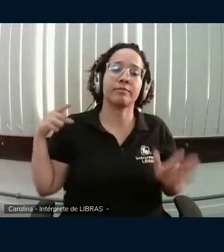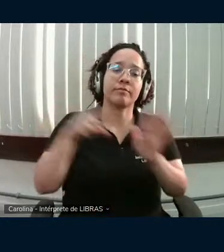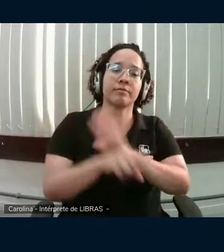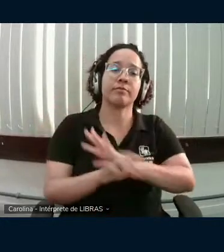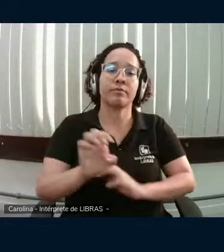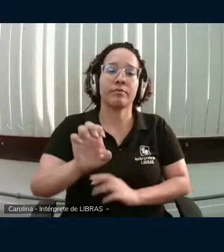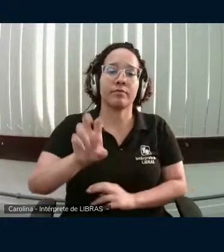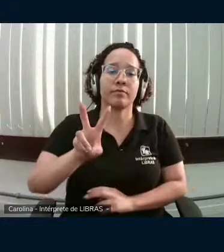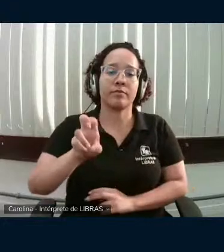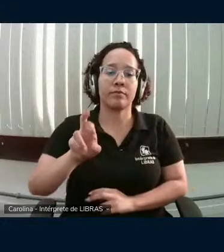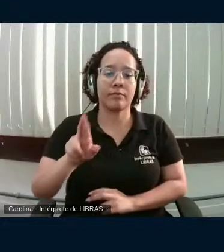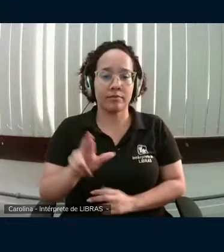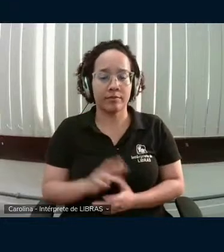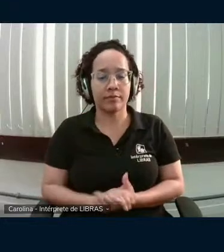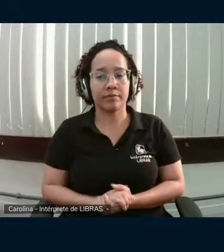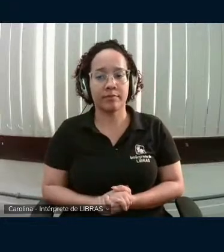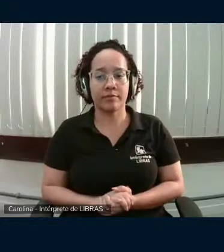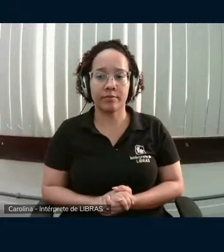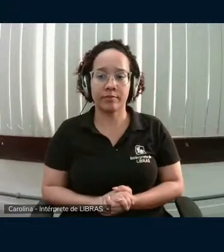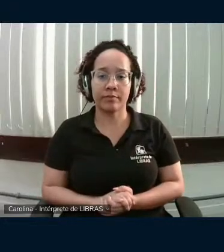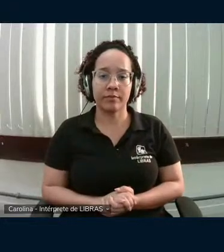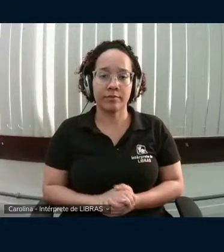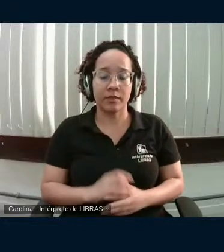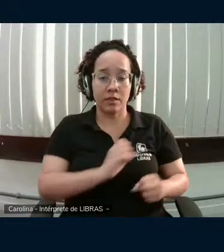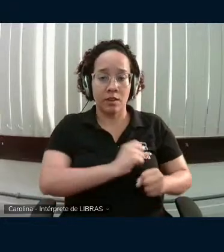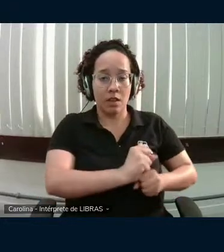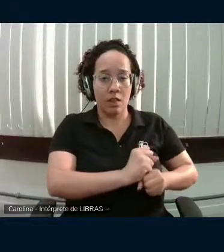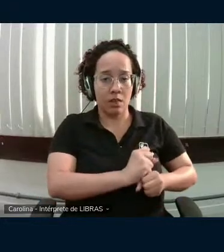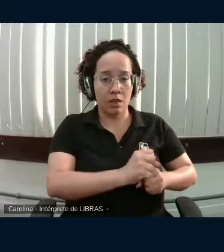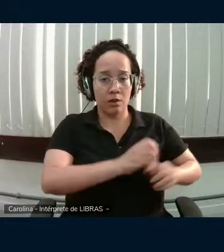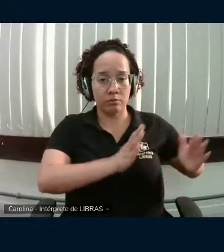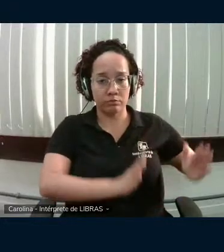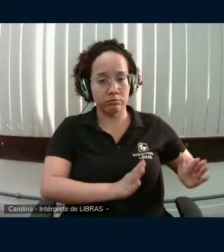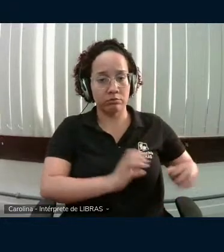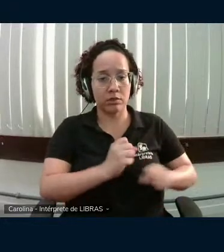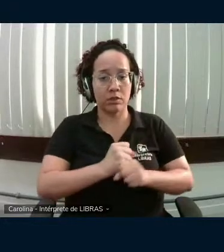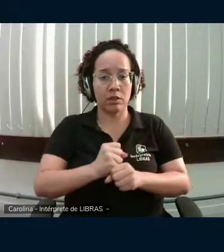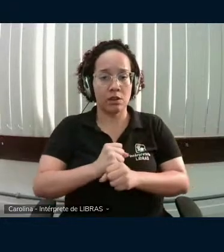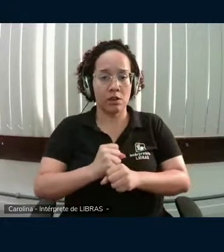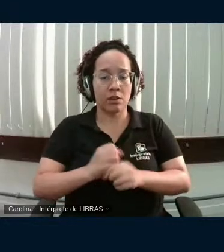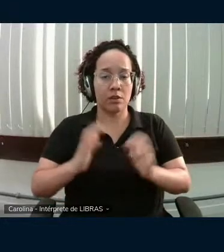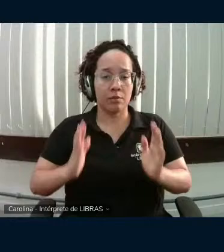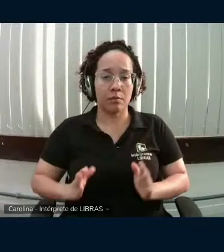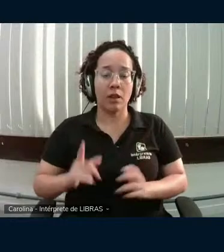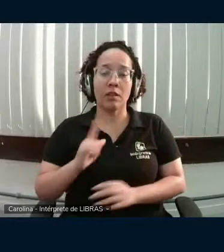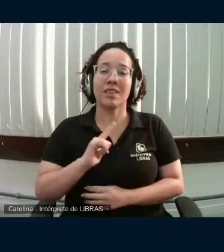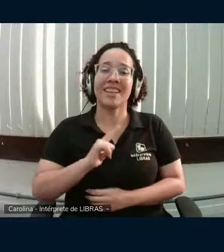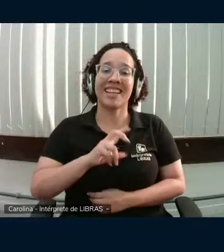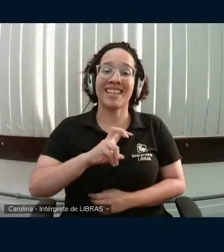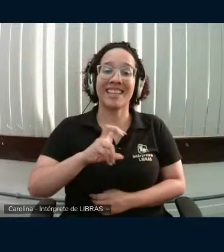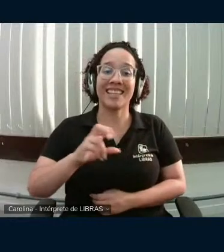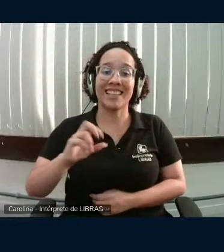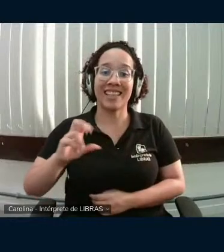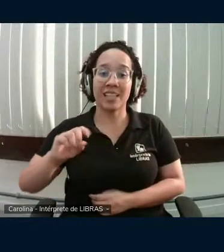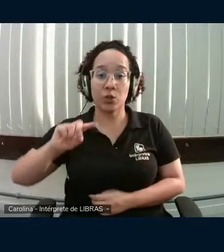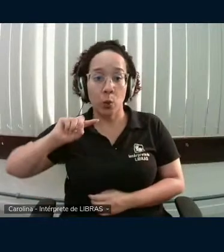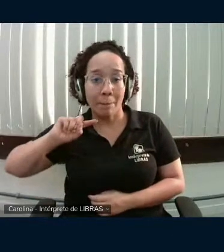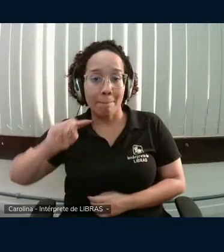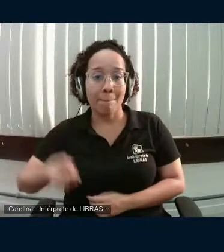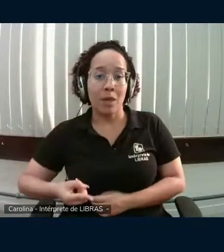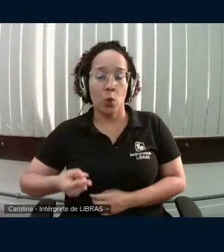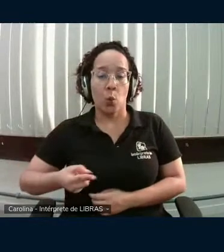Ever. A cada ano nós temos no Brasil, no primeiro ano do ensino médio, 500 mil estudantes que desistem no